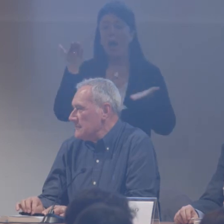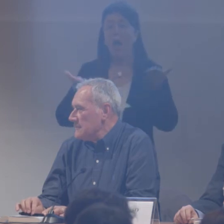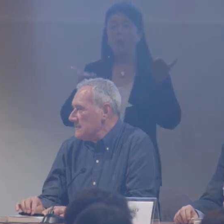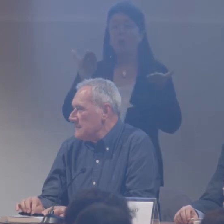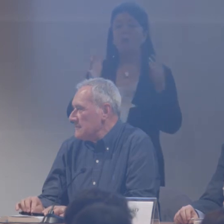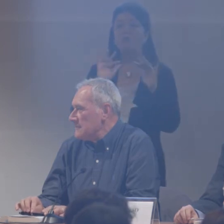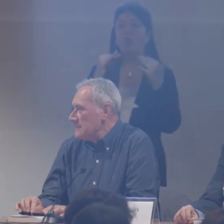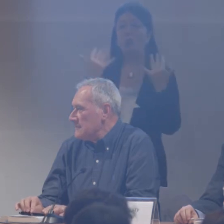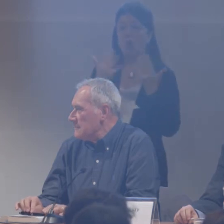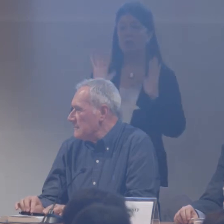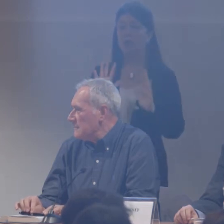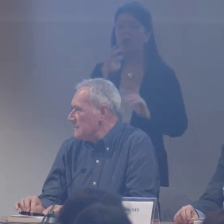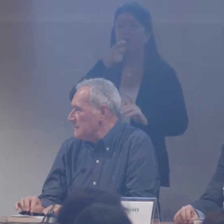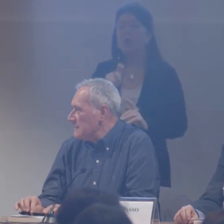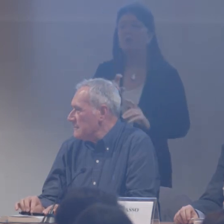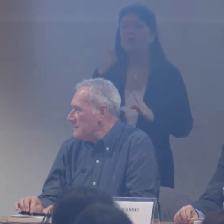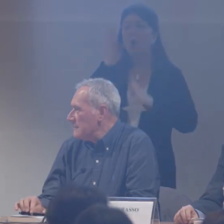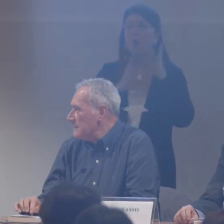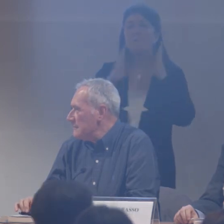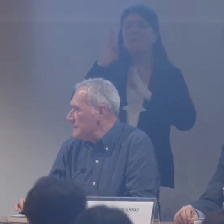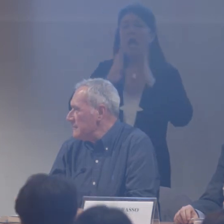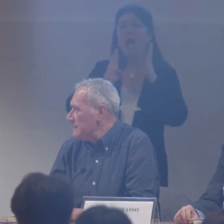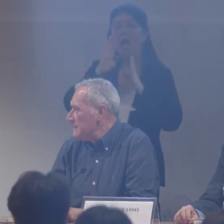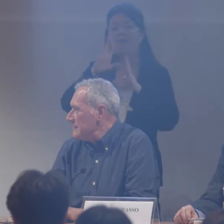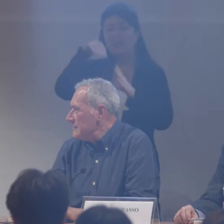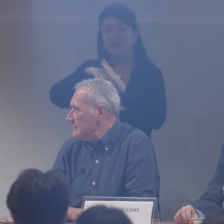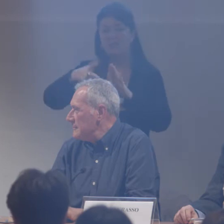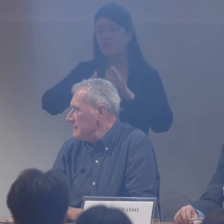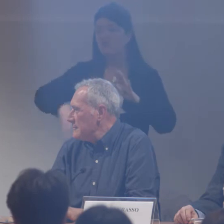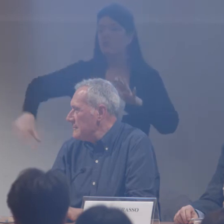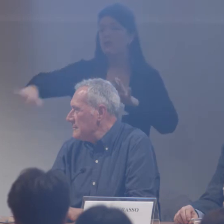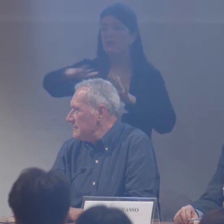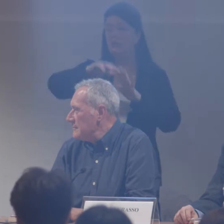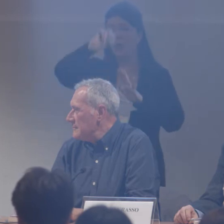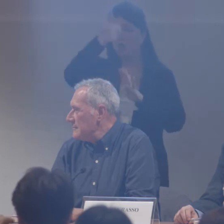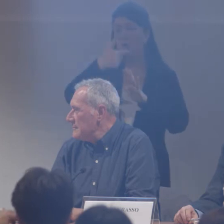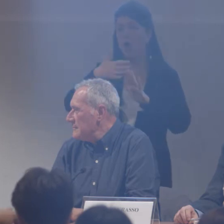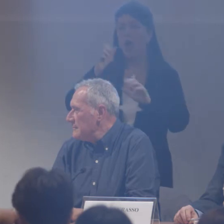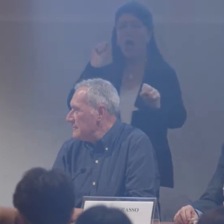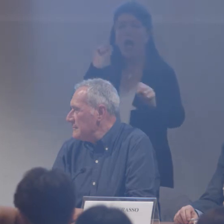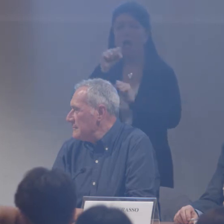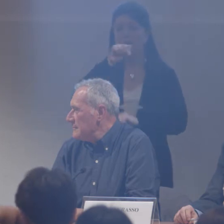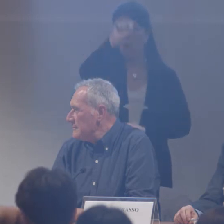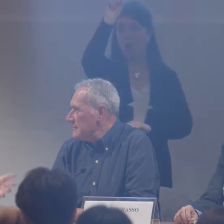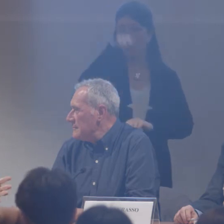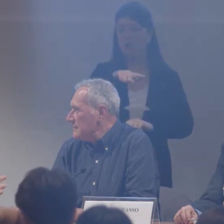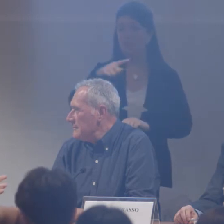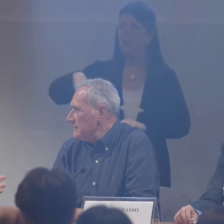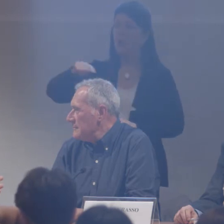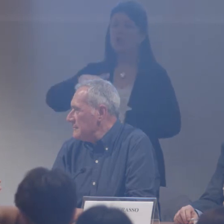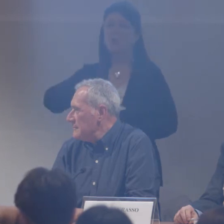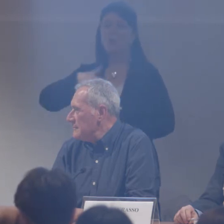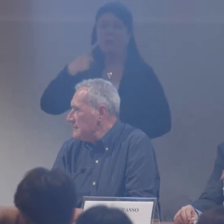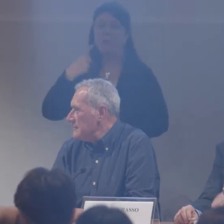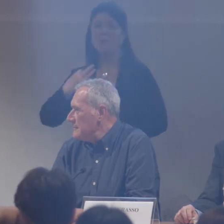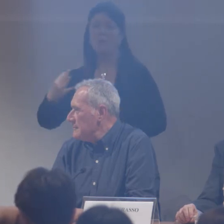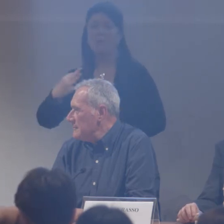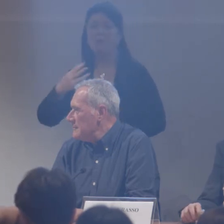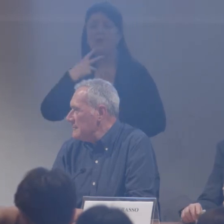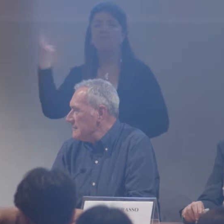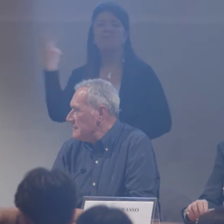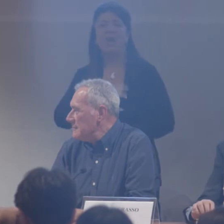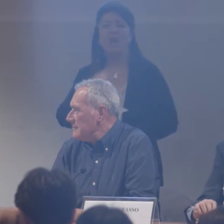in Sicilia svolgesse quel ruolo di anticomunismo andava bene a tutti, quindi era una guerra persa. Io sempre,